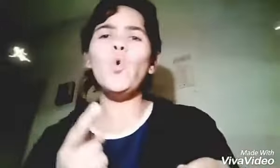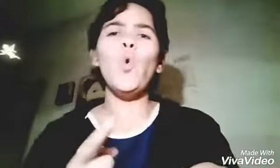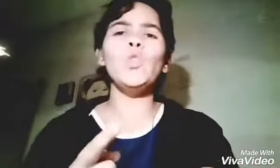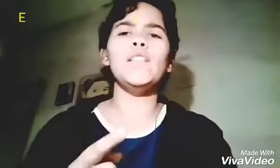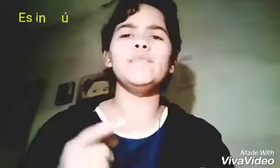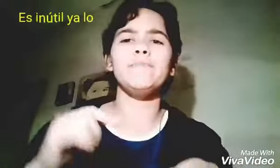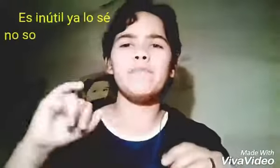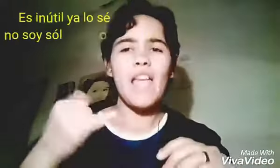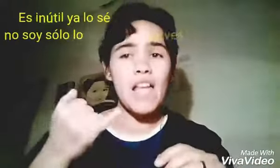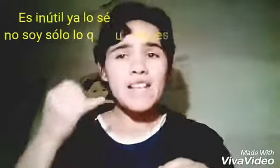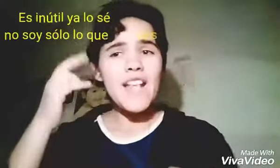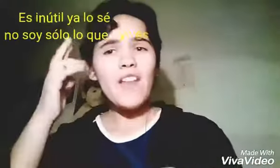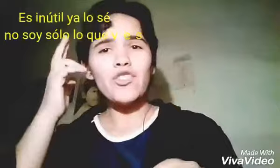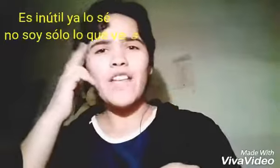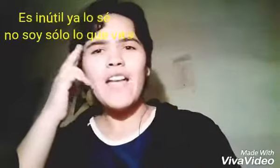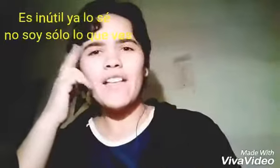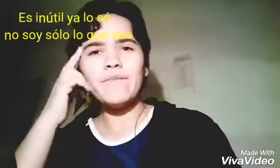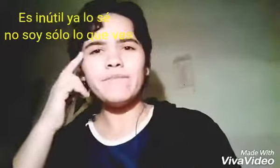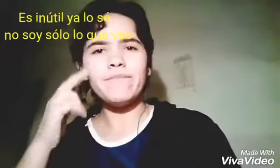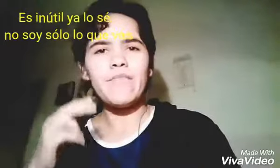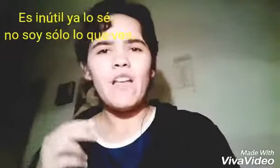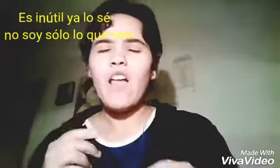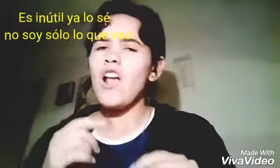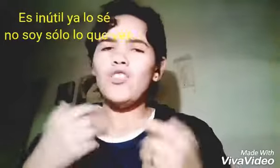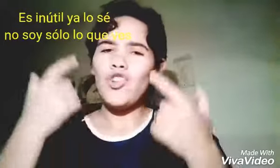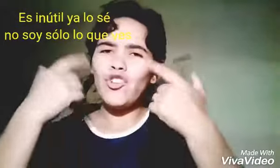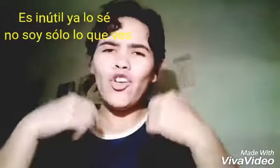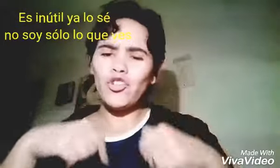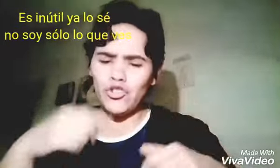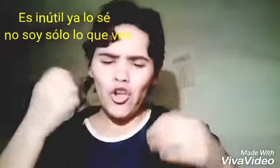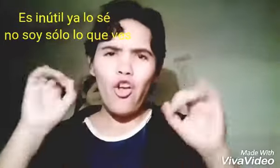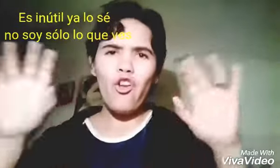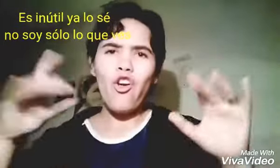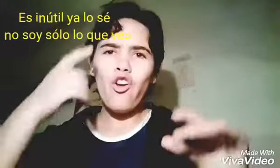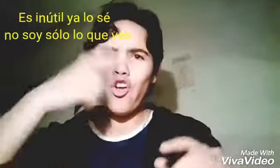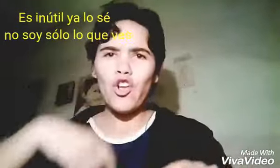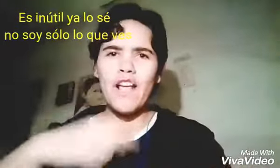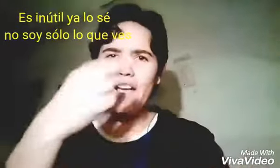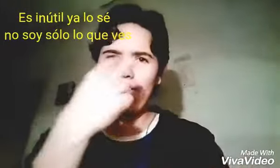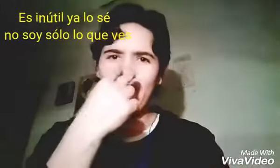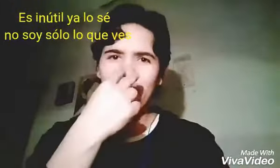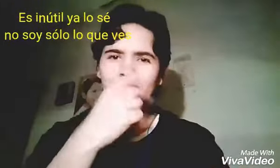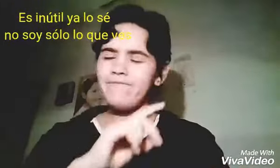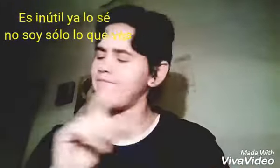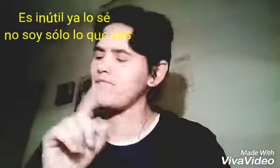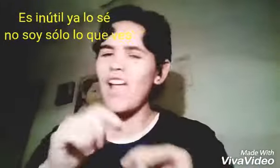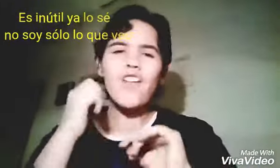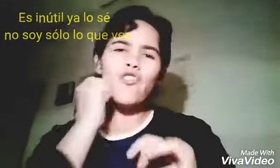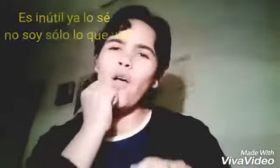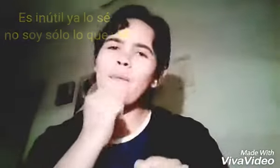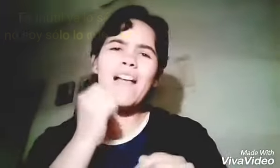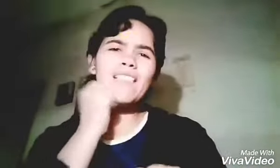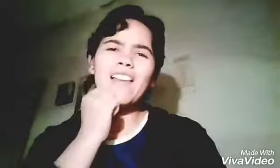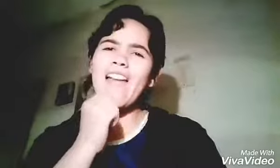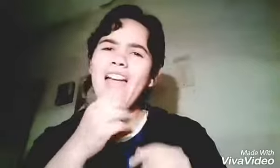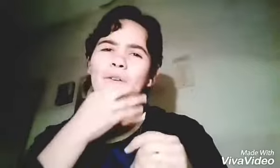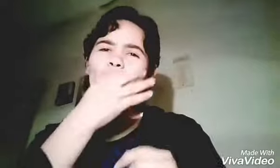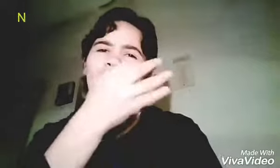Esa noche ya lo sé No soy solo lo que ves No me